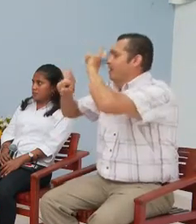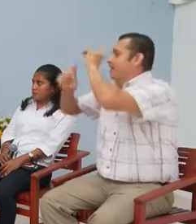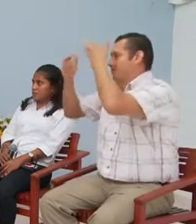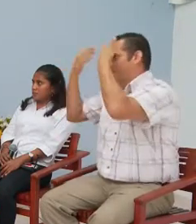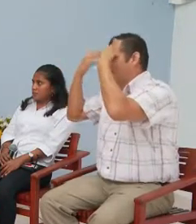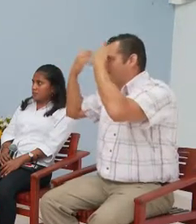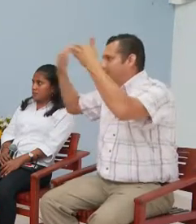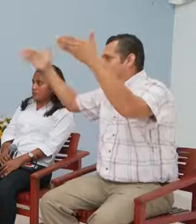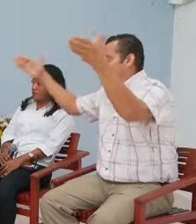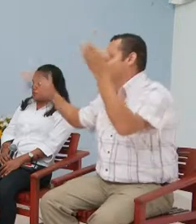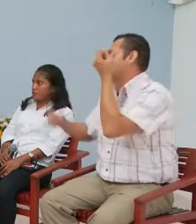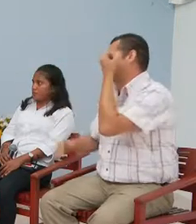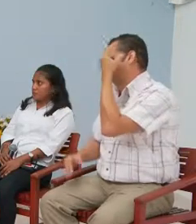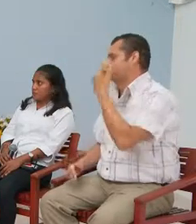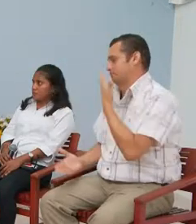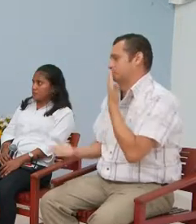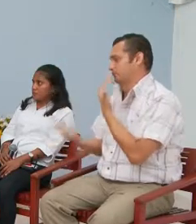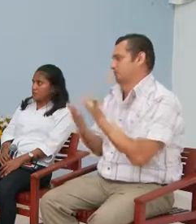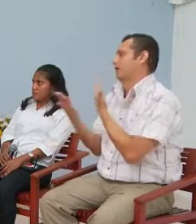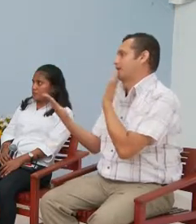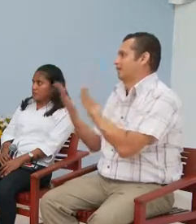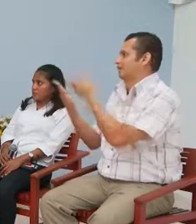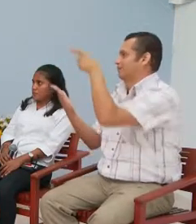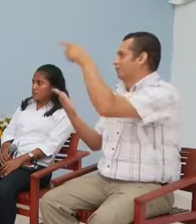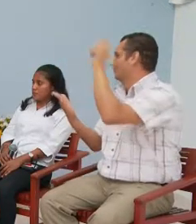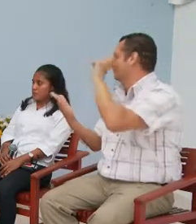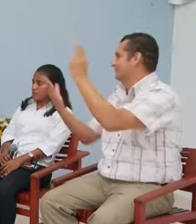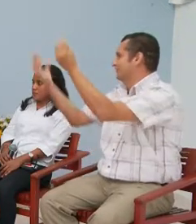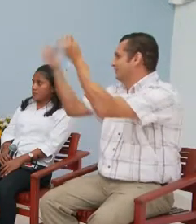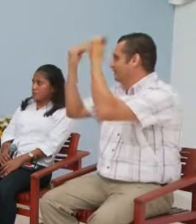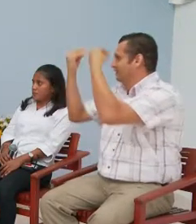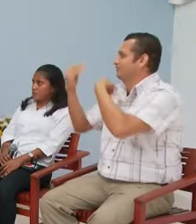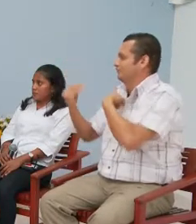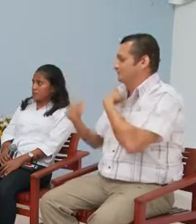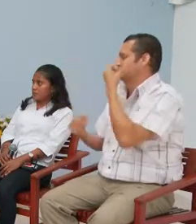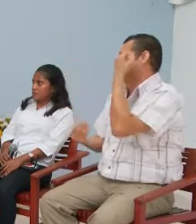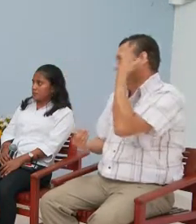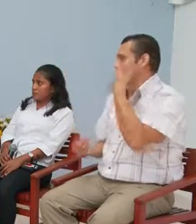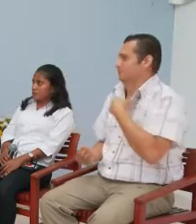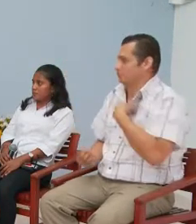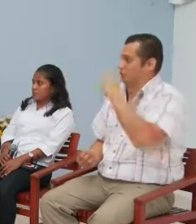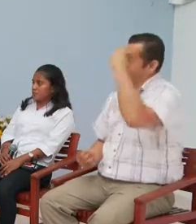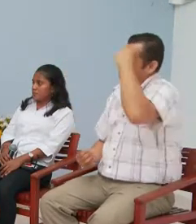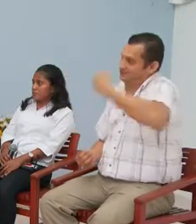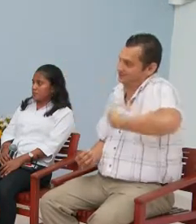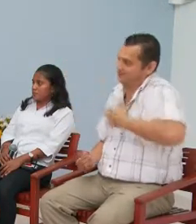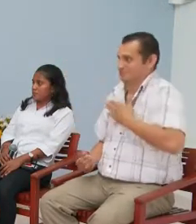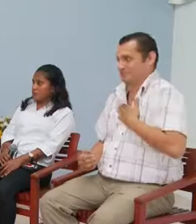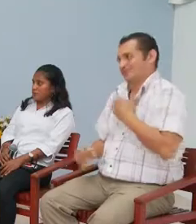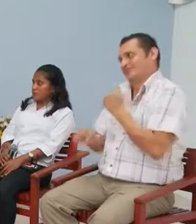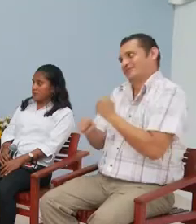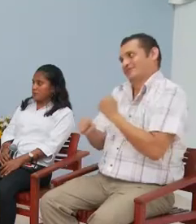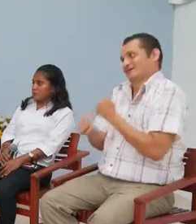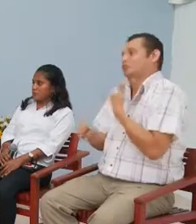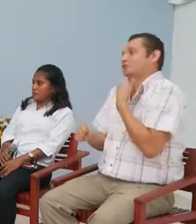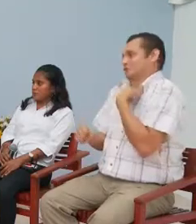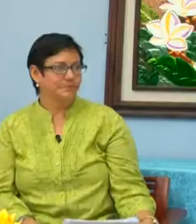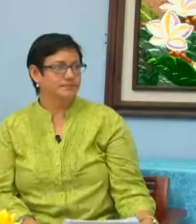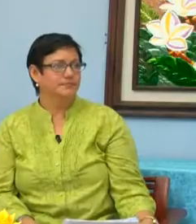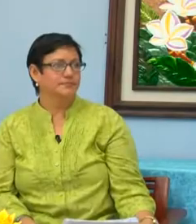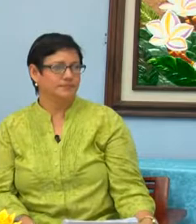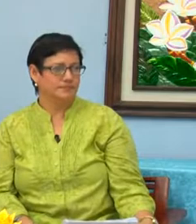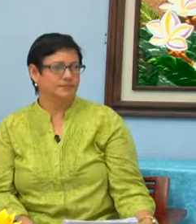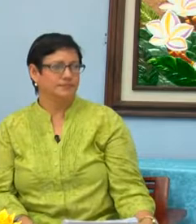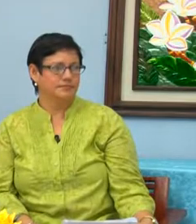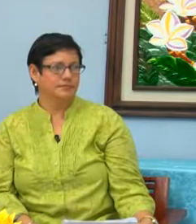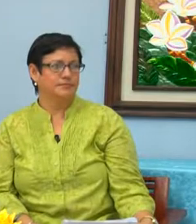la universidad me ha enseñado y yo estoy clara de eso. Y le doy muchas gracias a la universidad por todo lo que he aprendido. Ellos son muy responsables